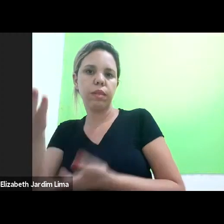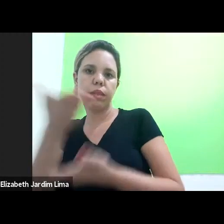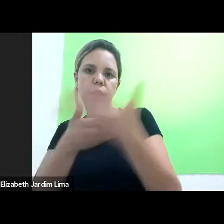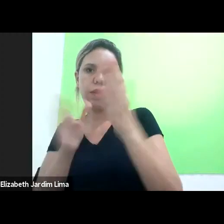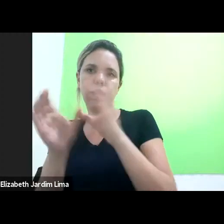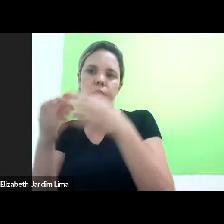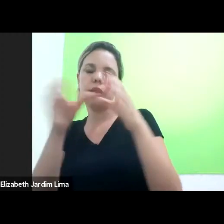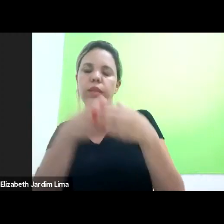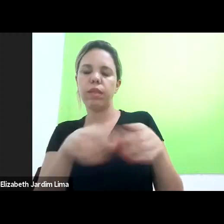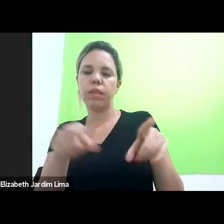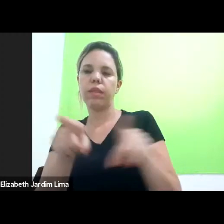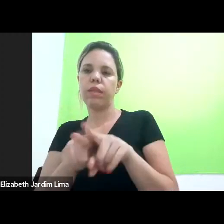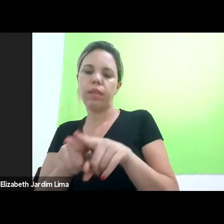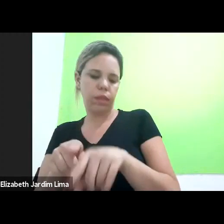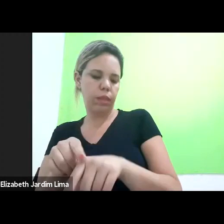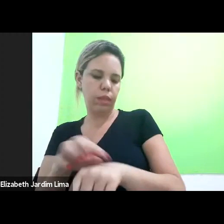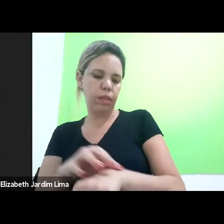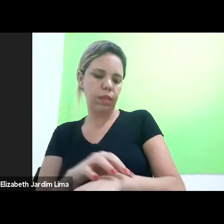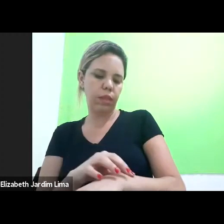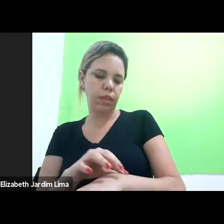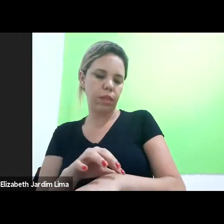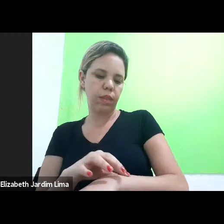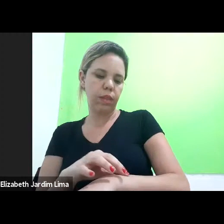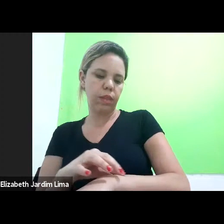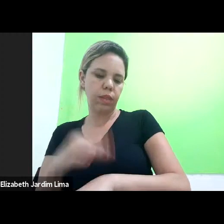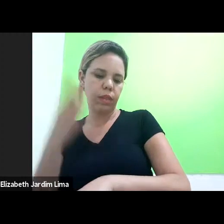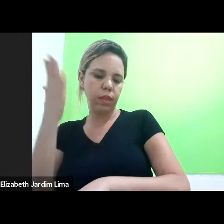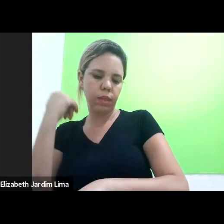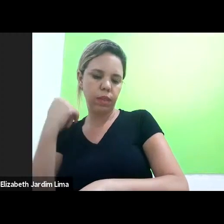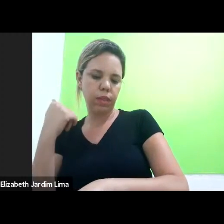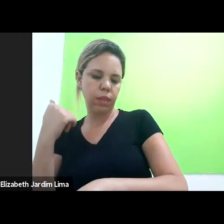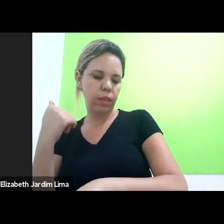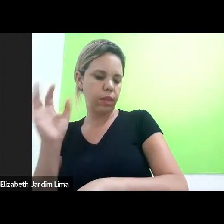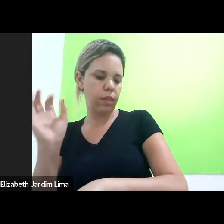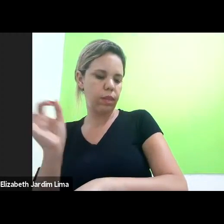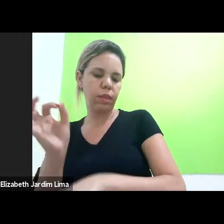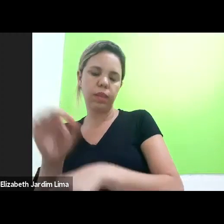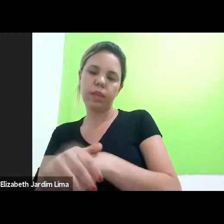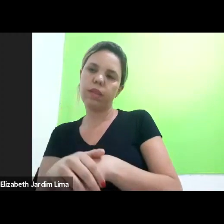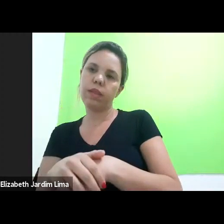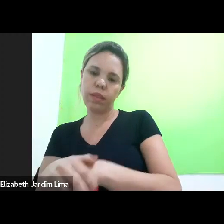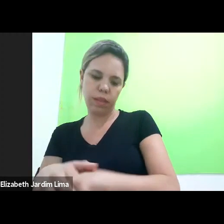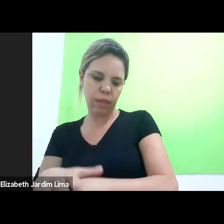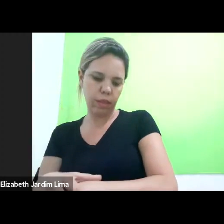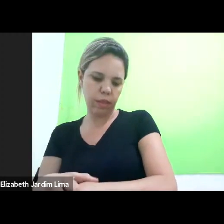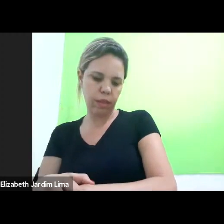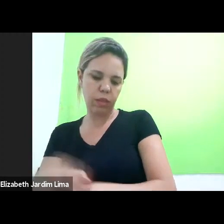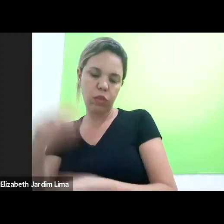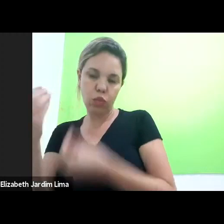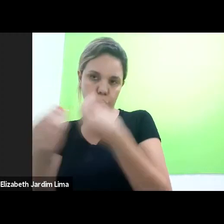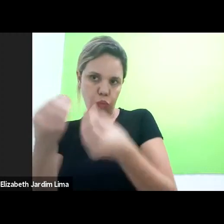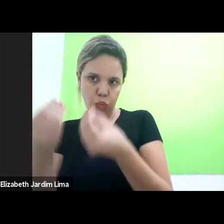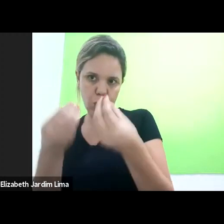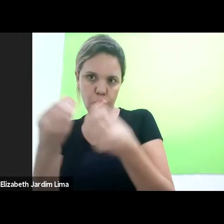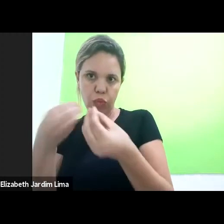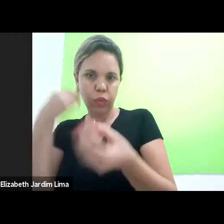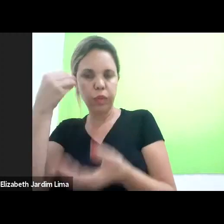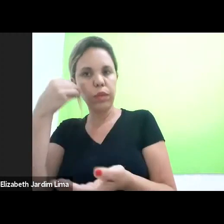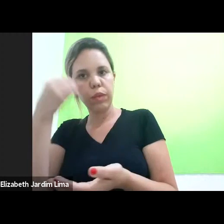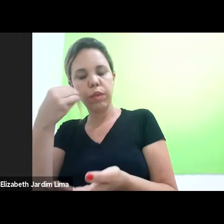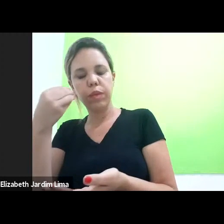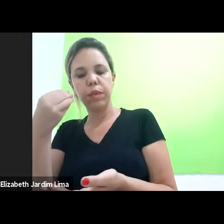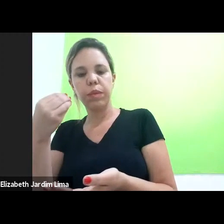né, enfim, de saber dessas certezas. Então, de saber, né, de como é a vivência nos territórios,